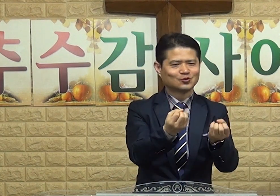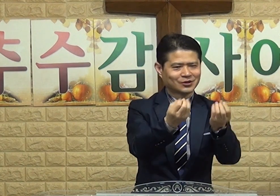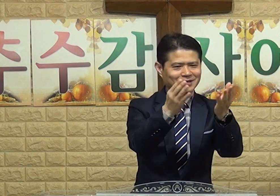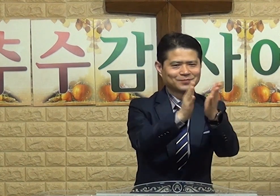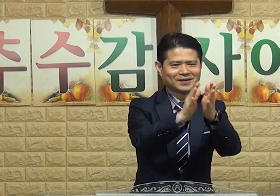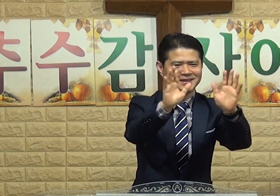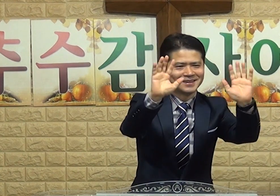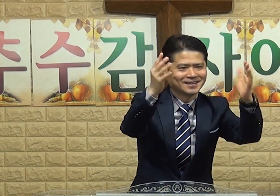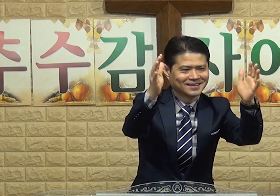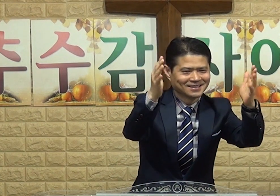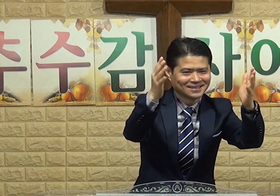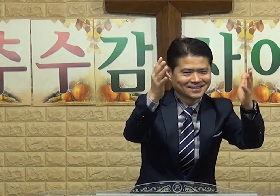이 자녀님께 축하드립니다.